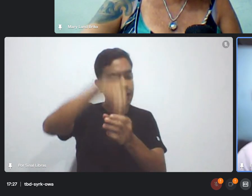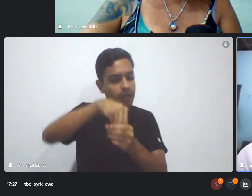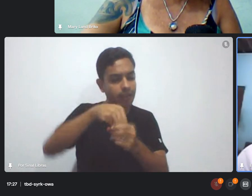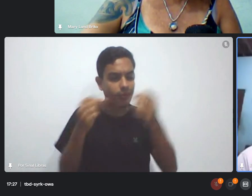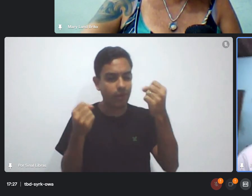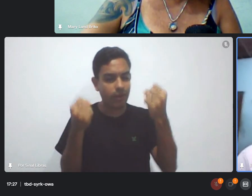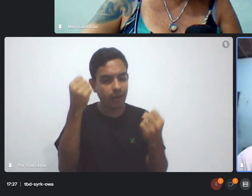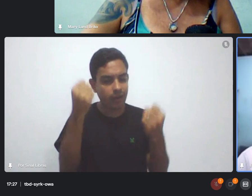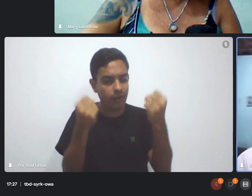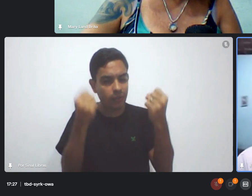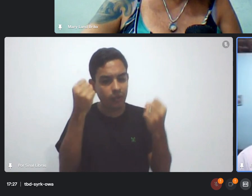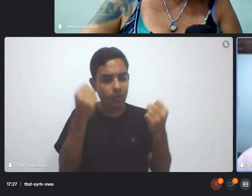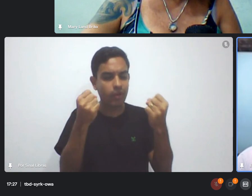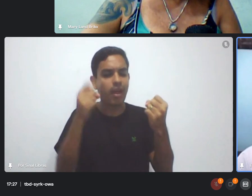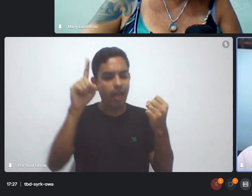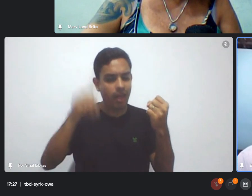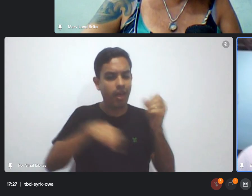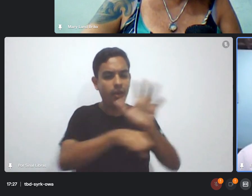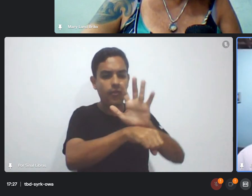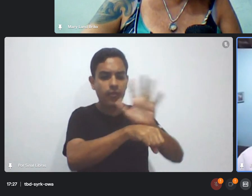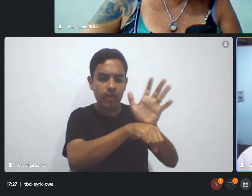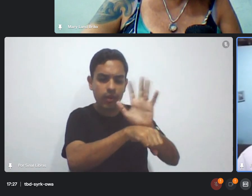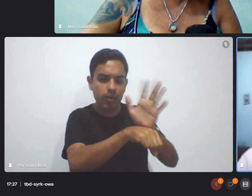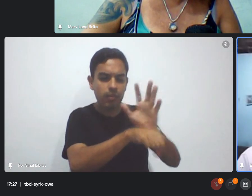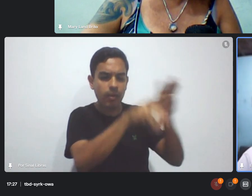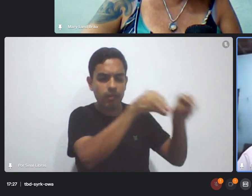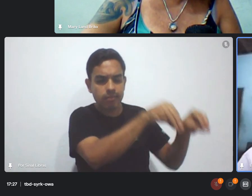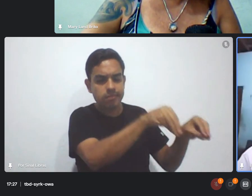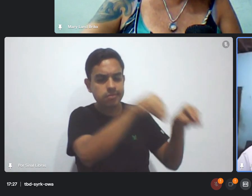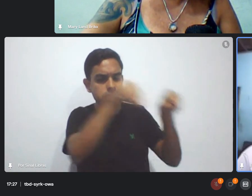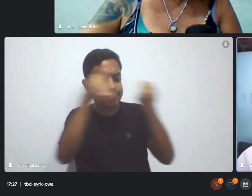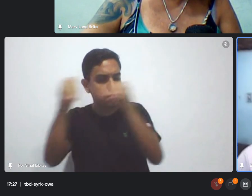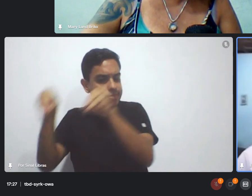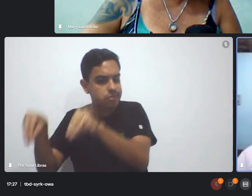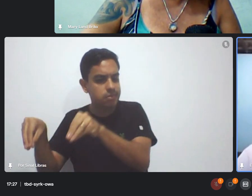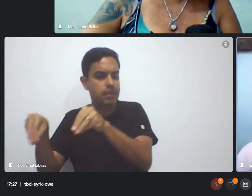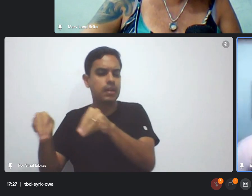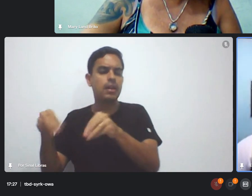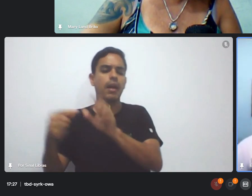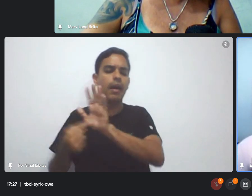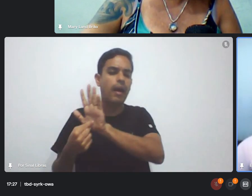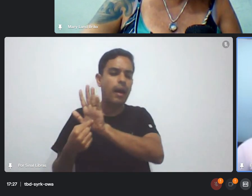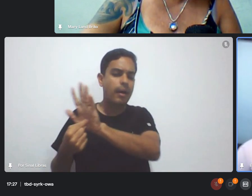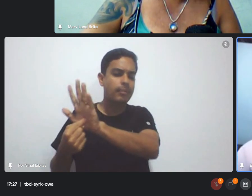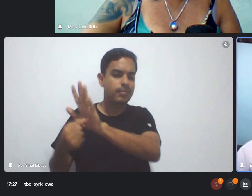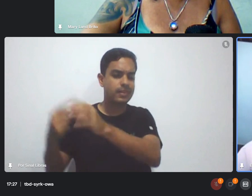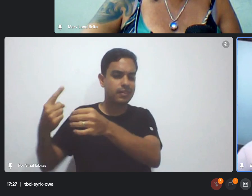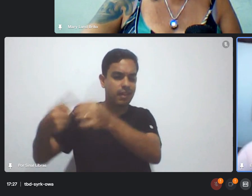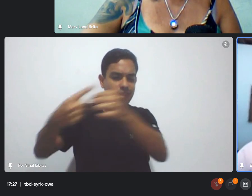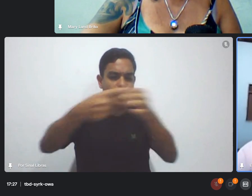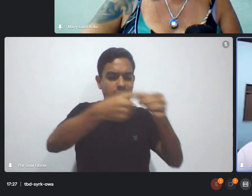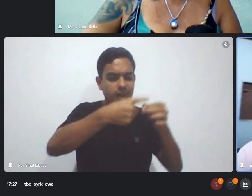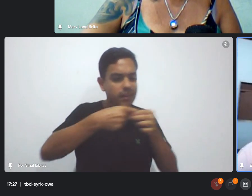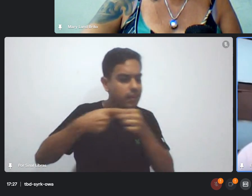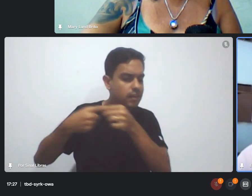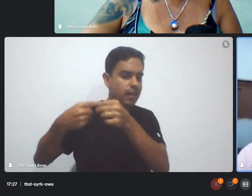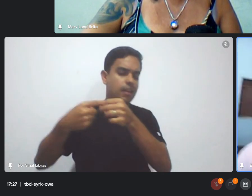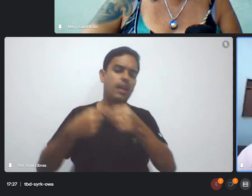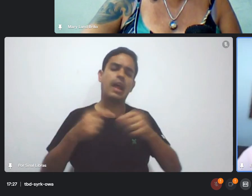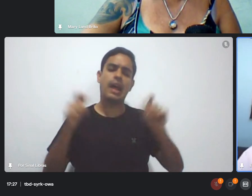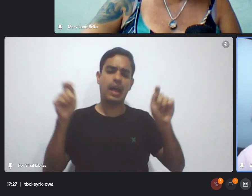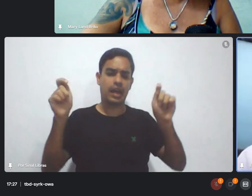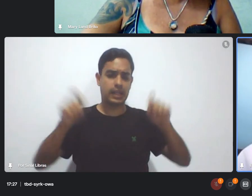de cinema itinerante, né? Que a Marcele tem todo o potencial aí para